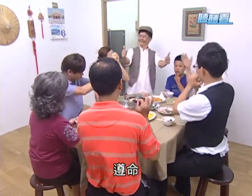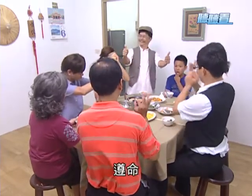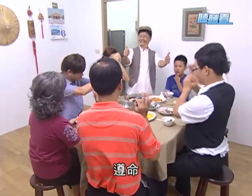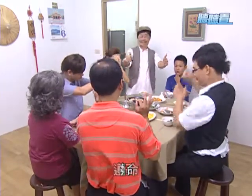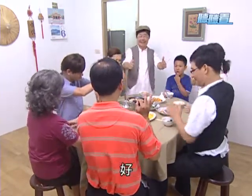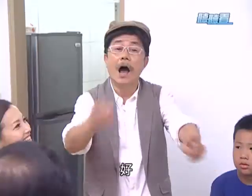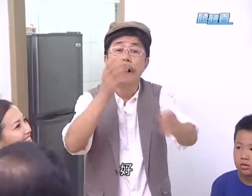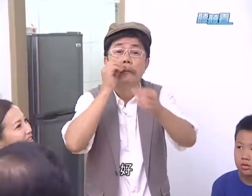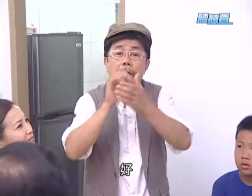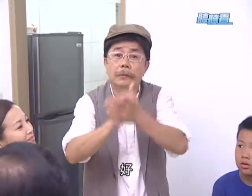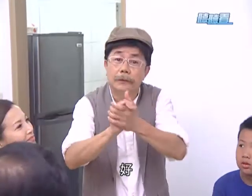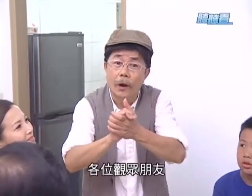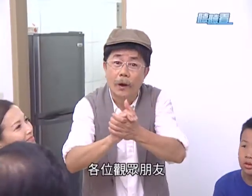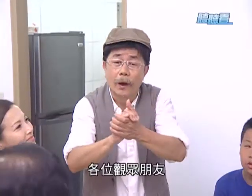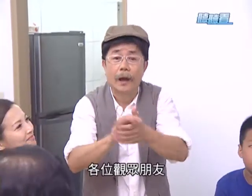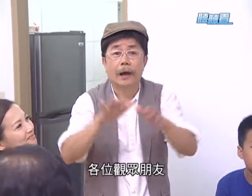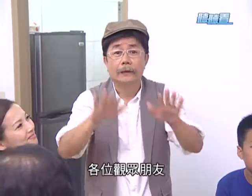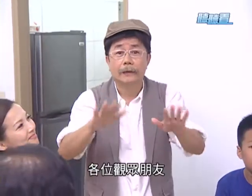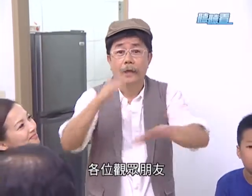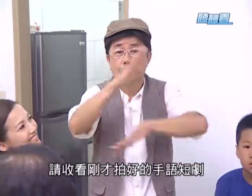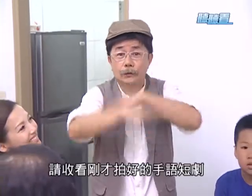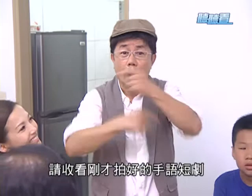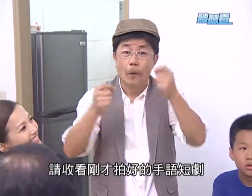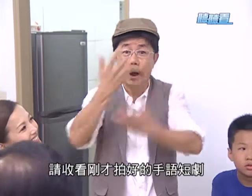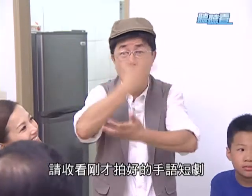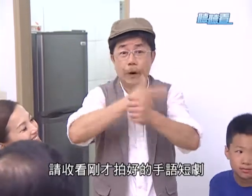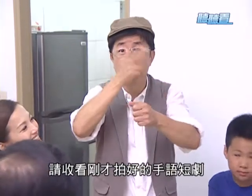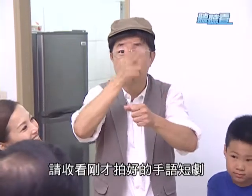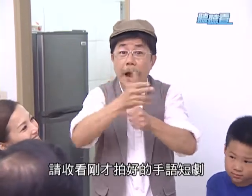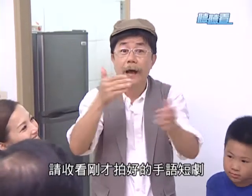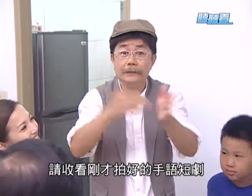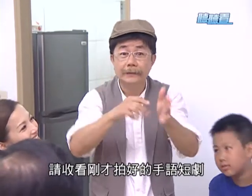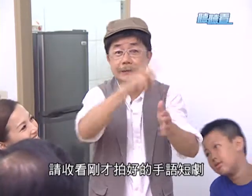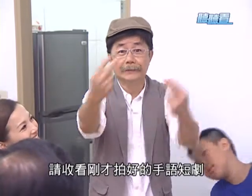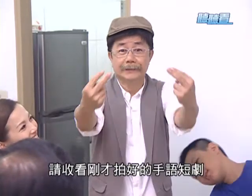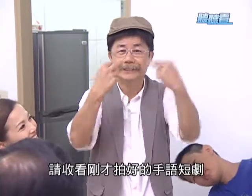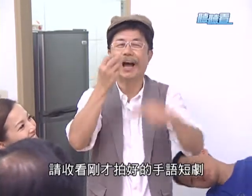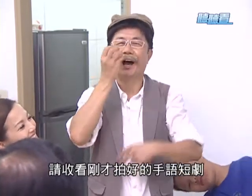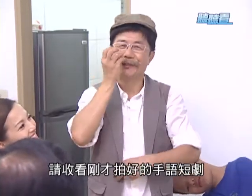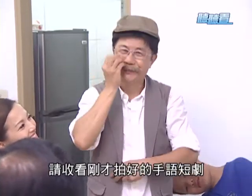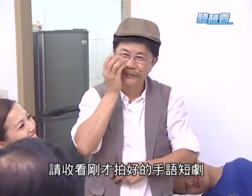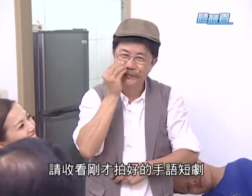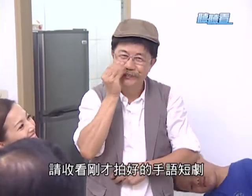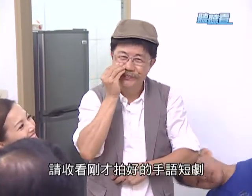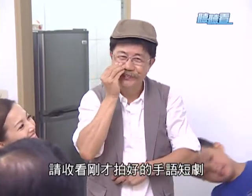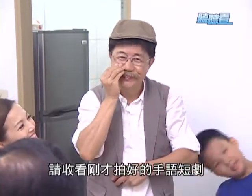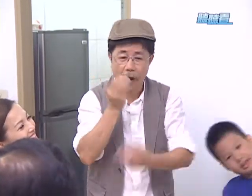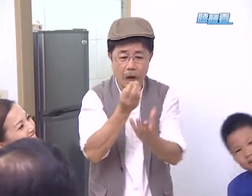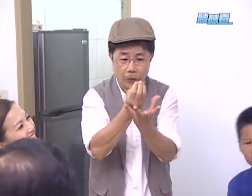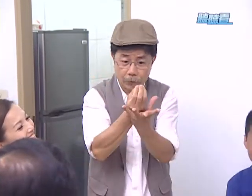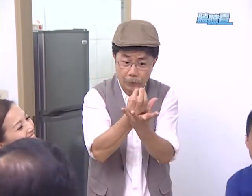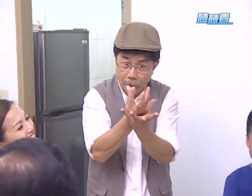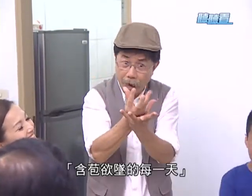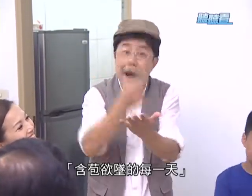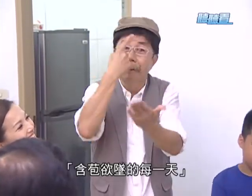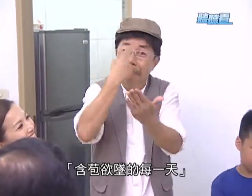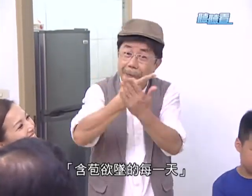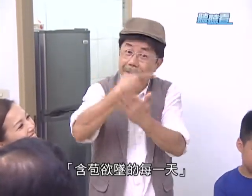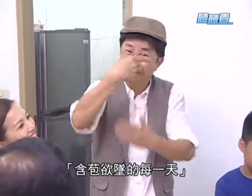太好， 知道。 各位观众朋友，请收看刚才拍好的手语短剧含苞欲坠的